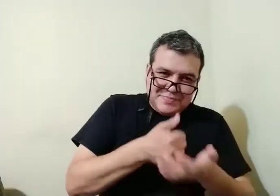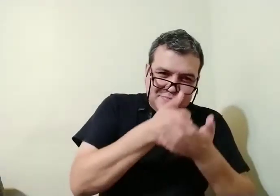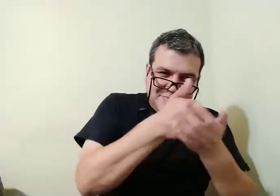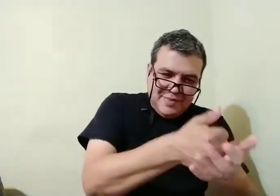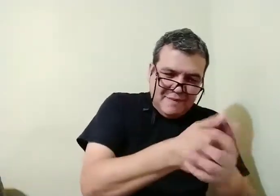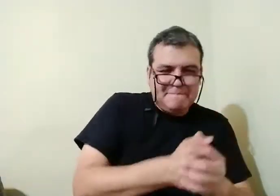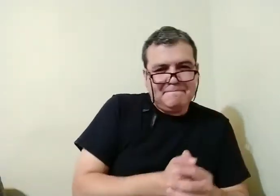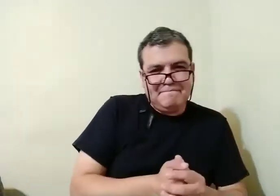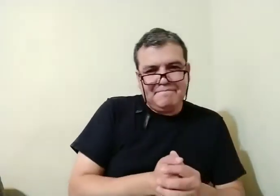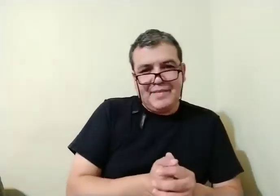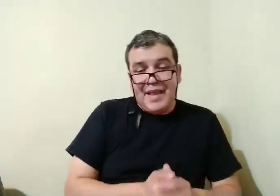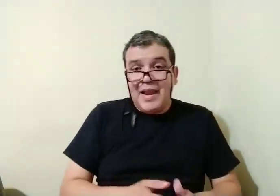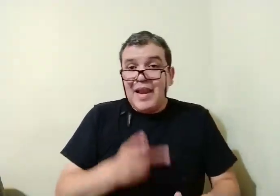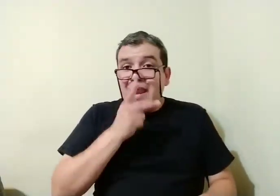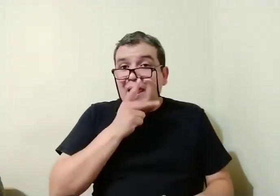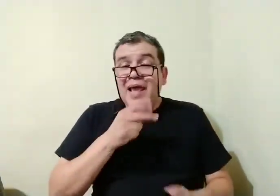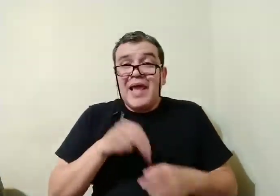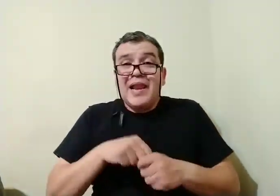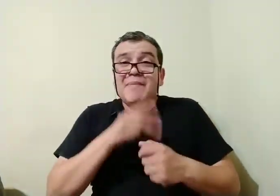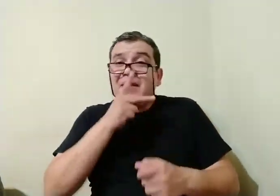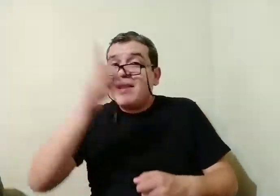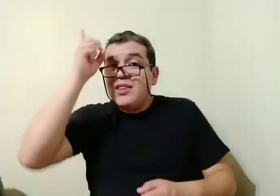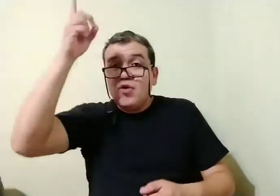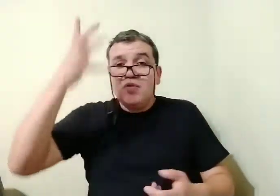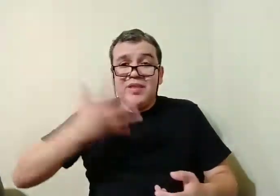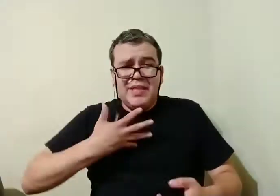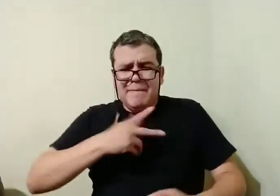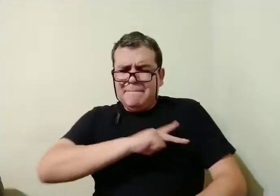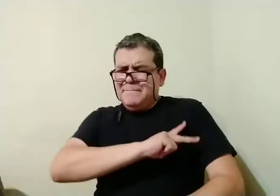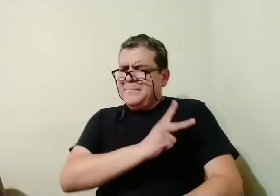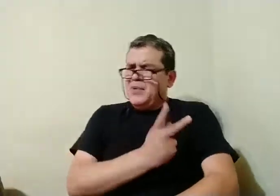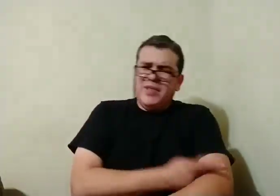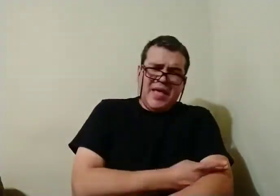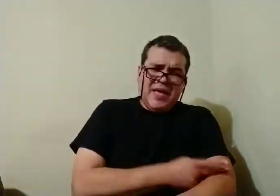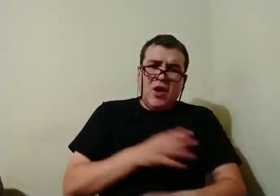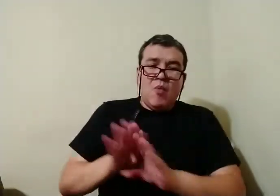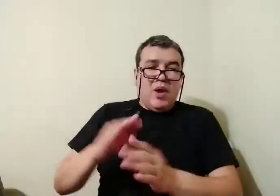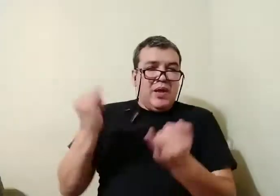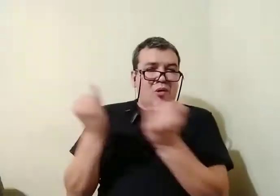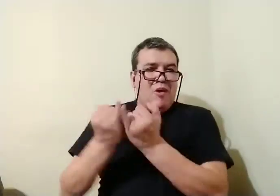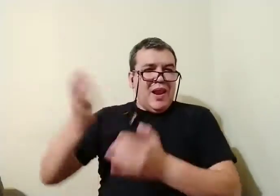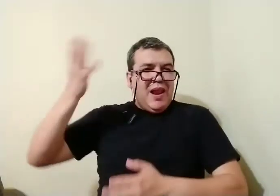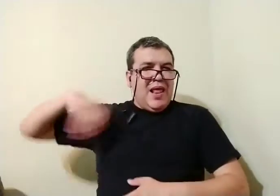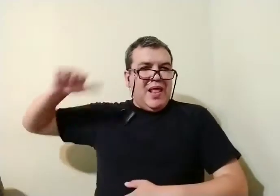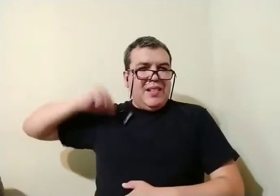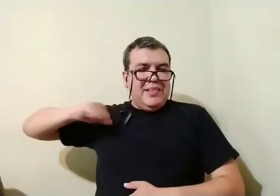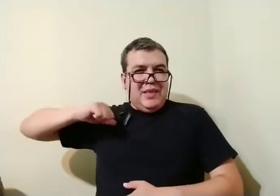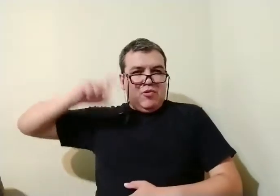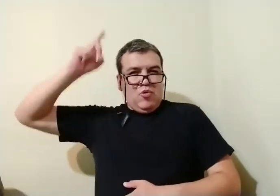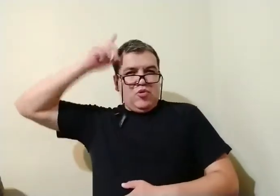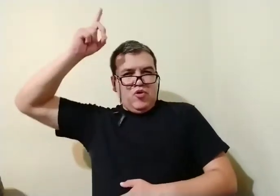existencia. Esta palabra imparte poder, engendra vida,